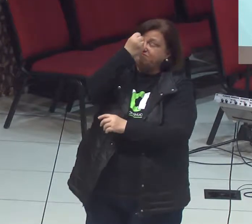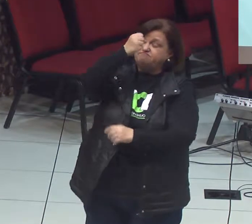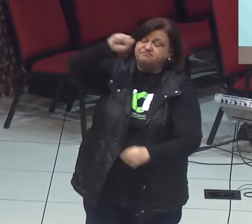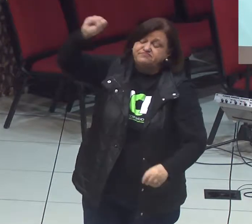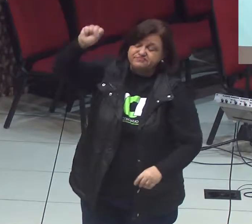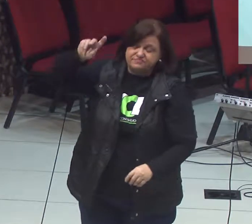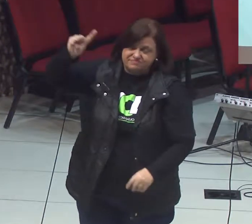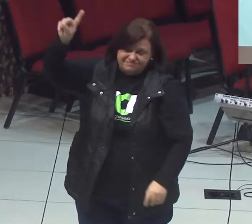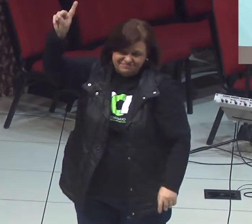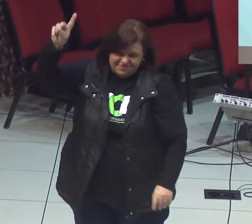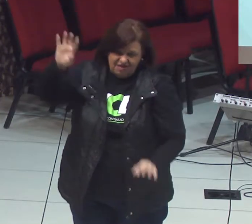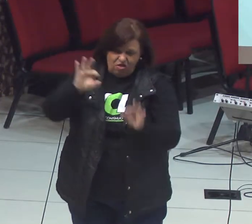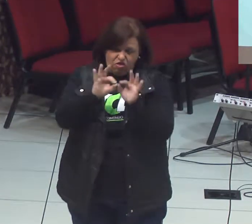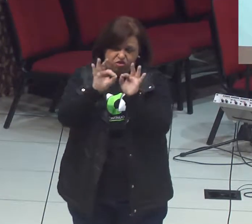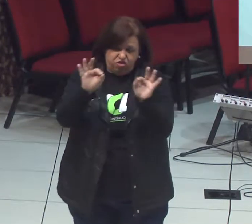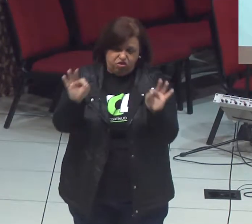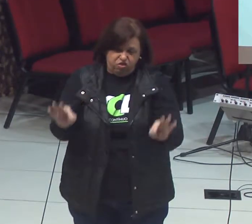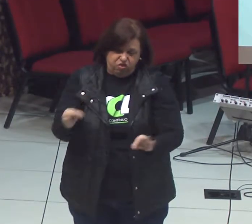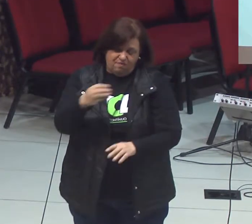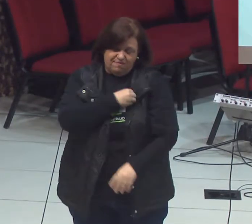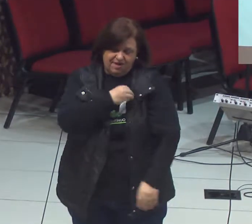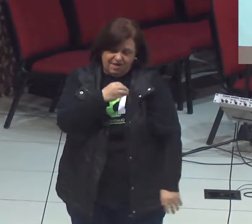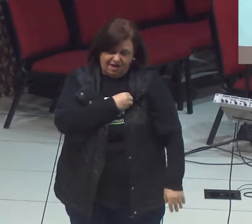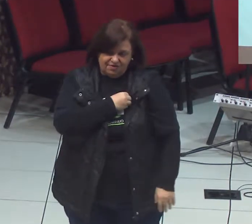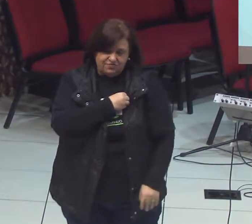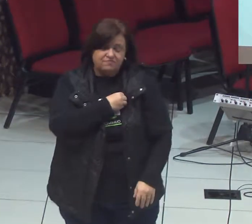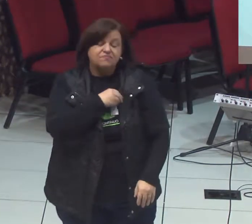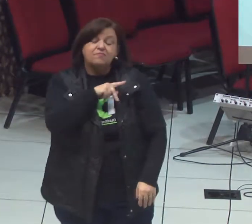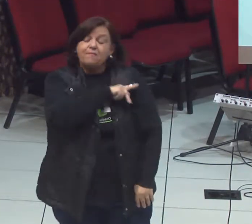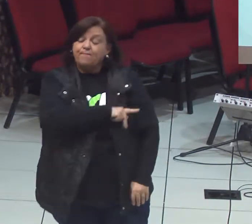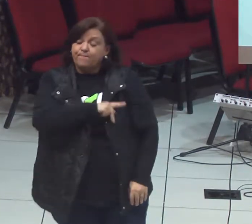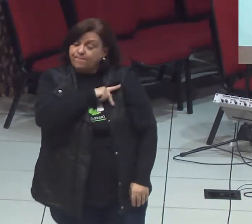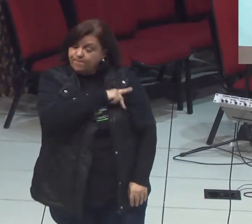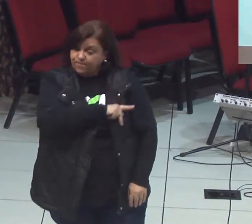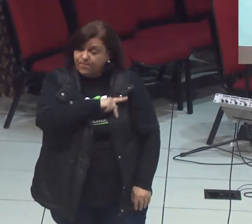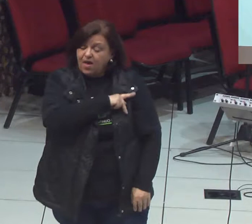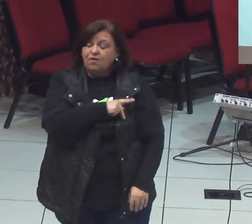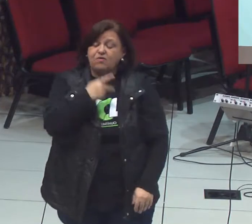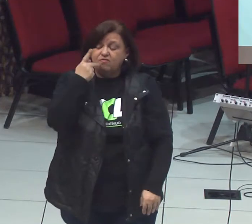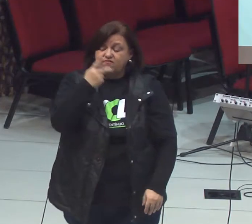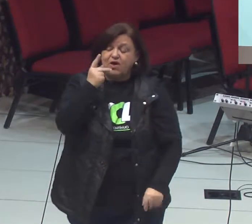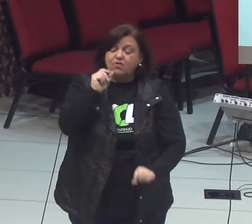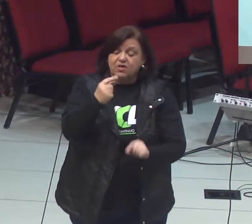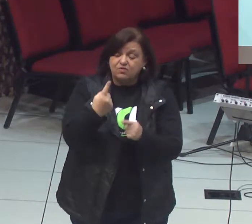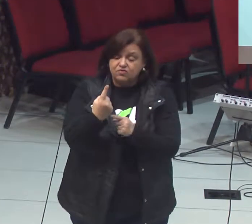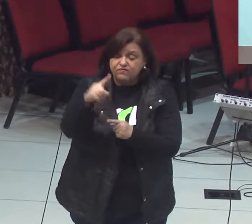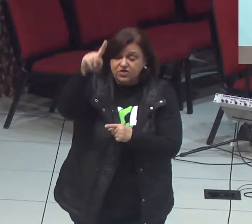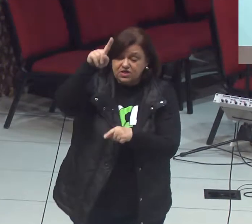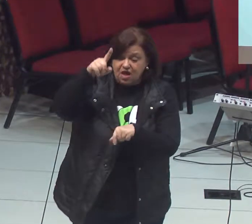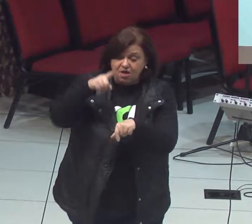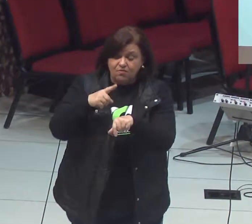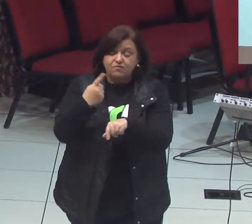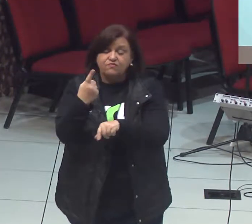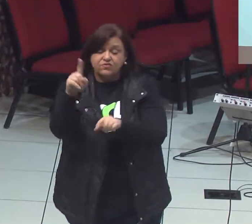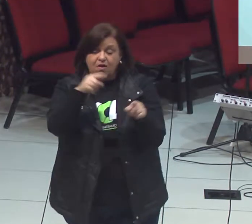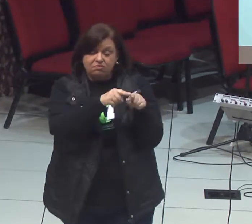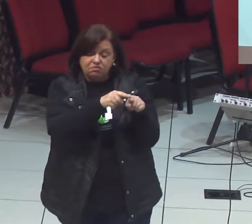4, quando ele diz assim que nos últimos tempos, nos últimos dias, viriam